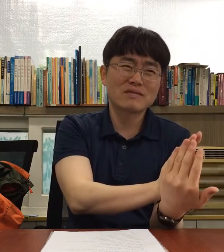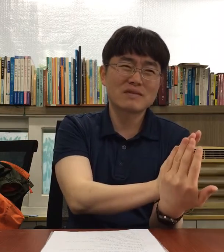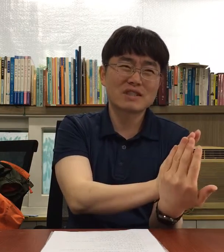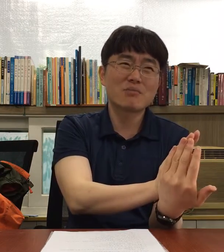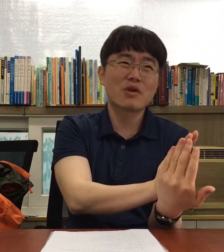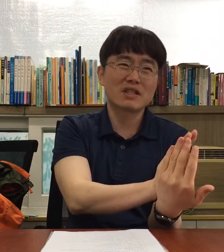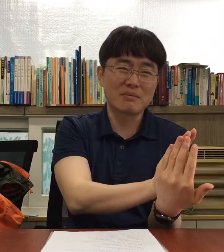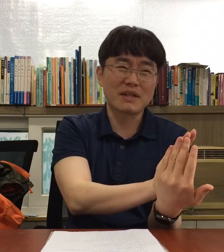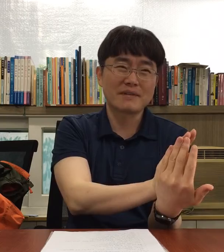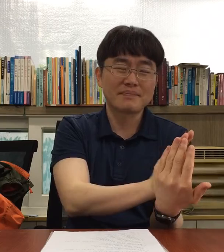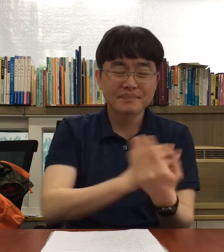침몰까지 갑니다.